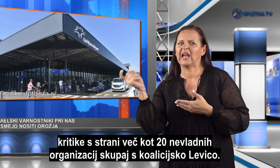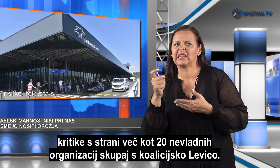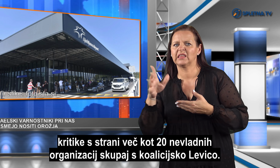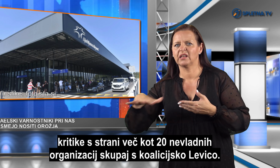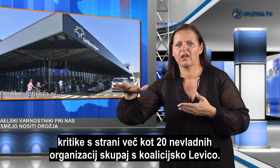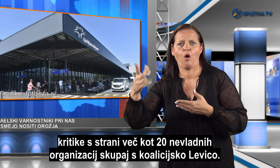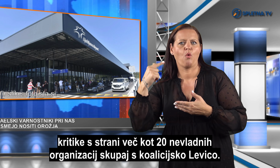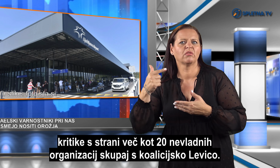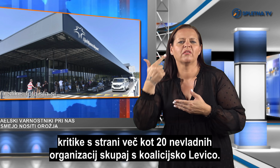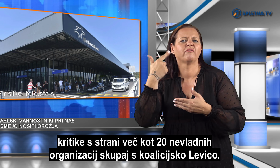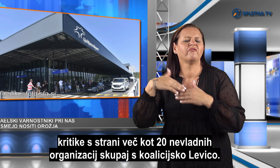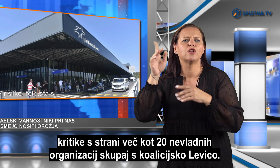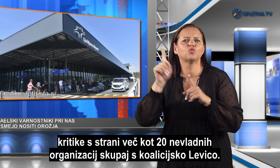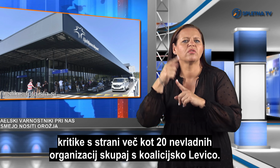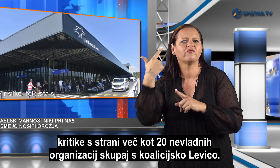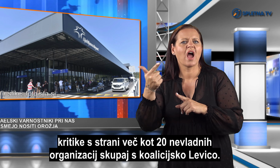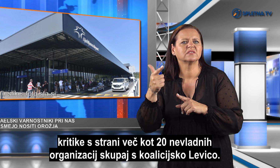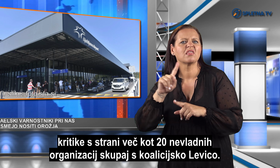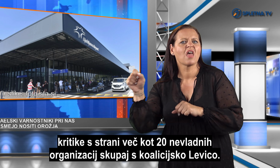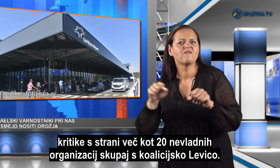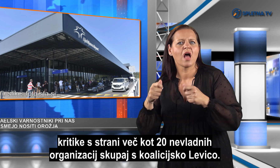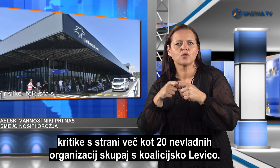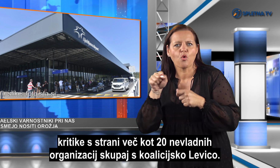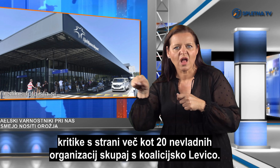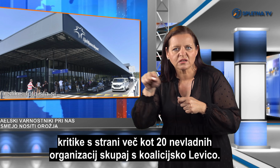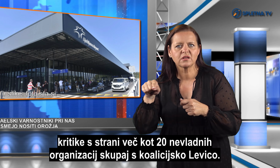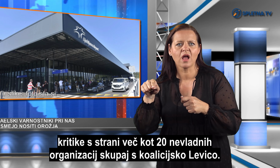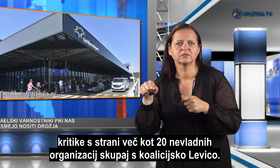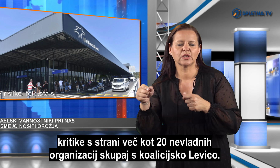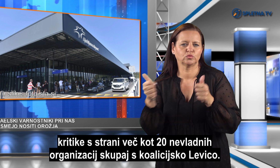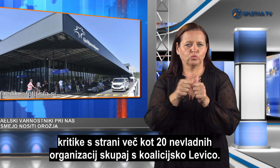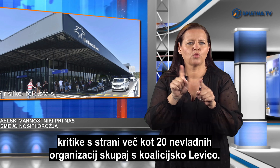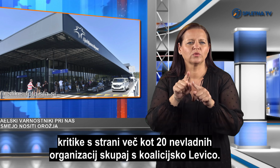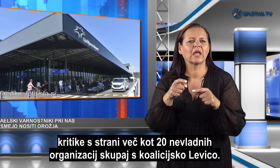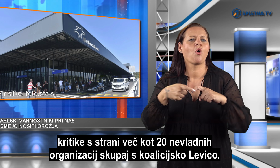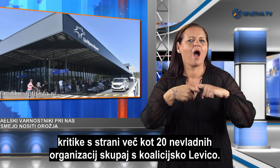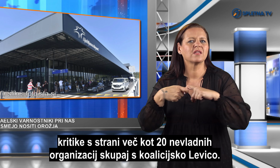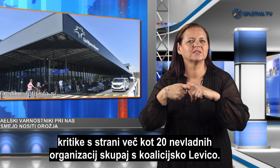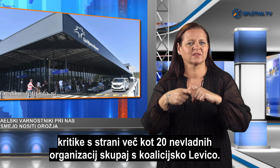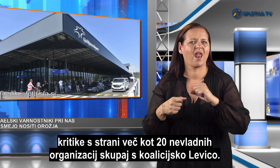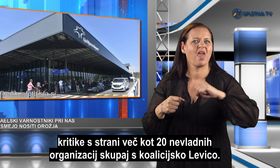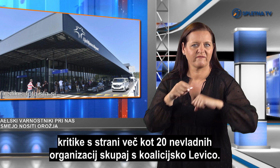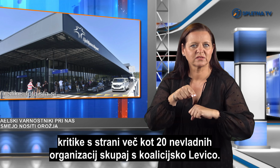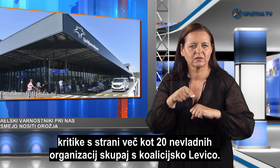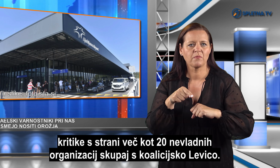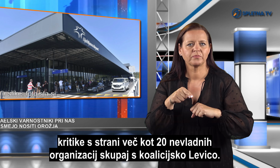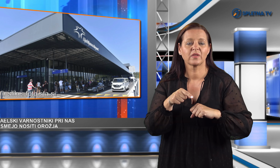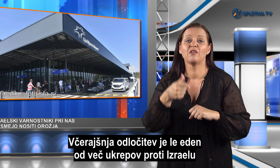nevladnih organizacij skupaj s koalicijsko levico.